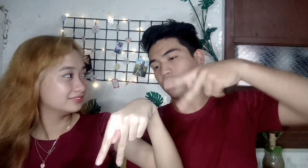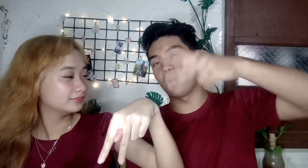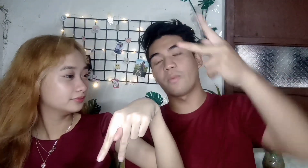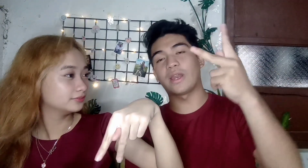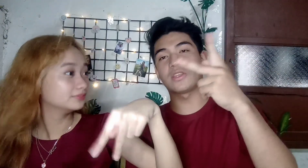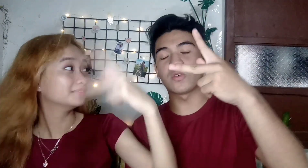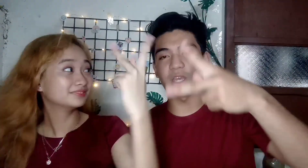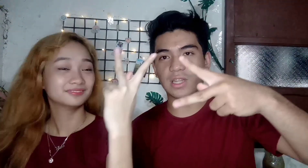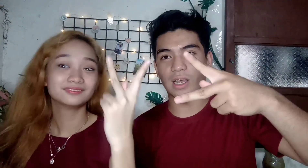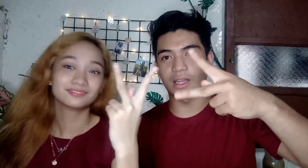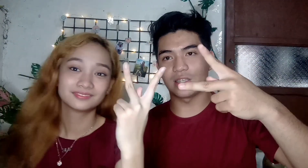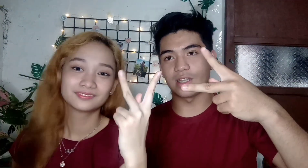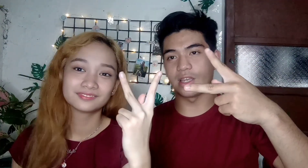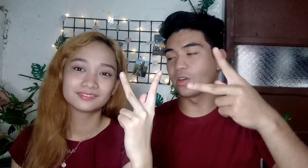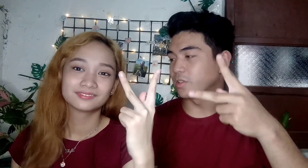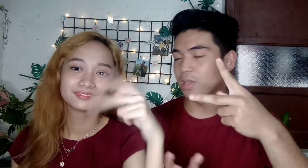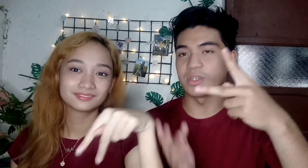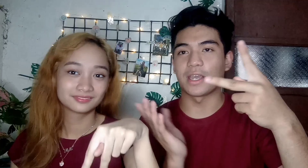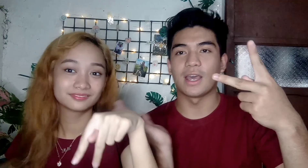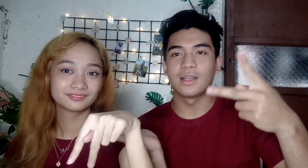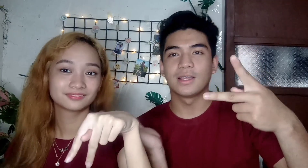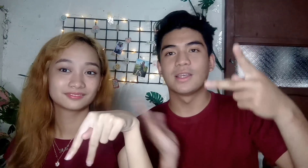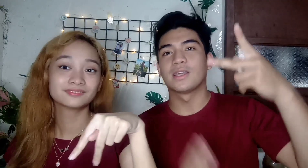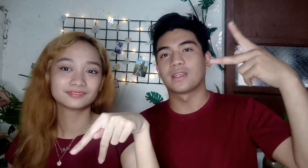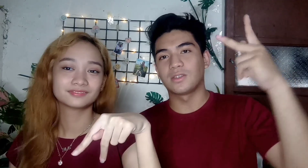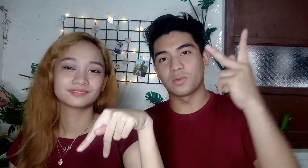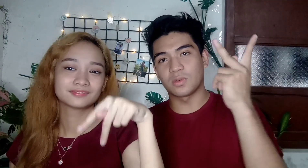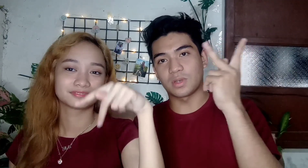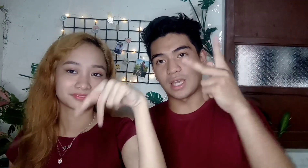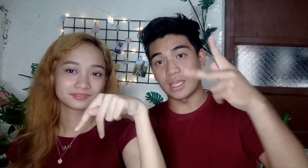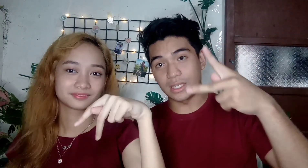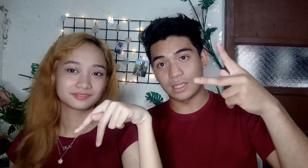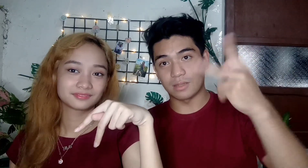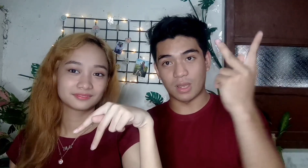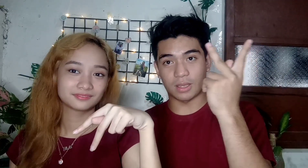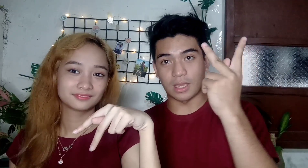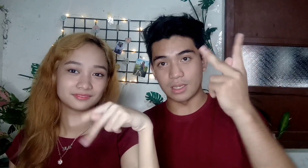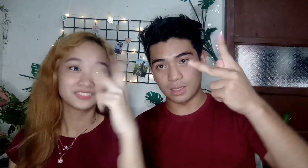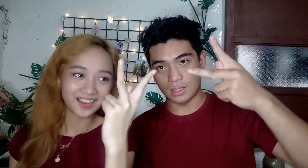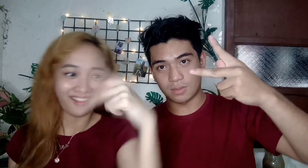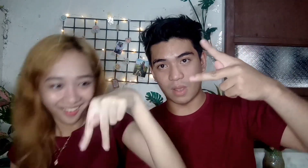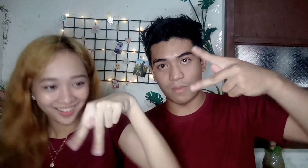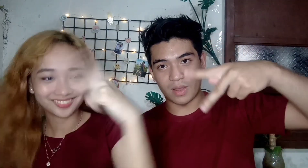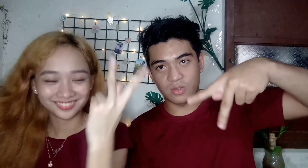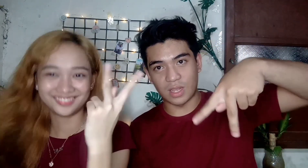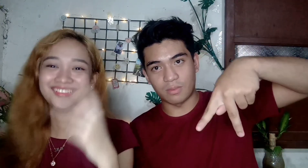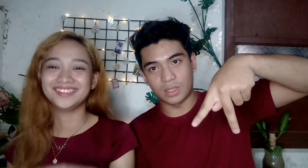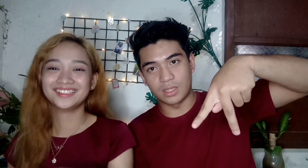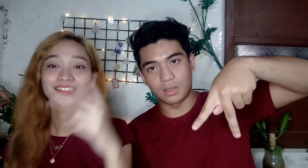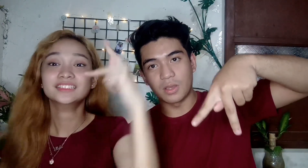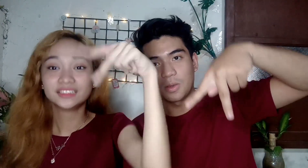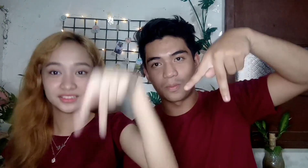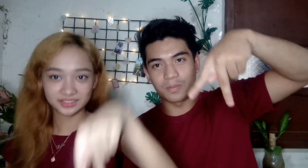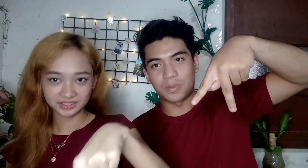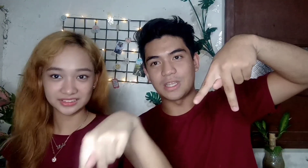Okay. Oh, para yung K lang kanina, yun. Sabi niya nga. Yung K, ba K? Babawa nyo lang, magiging... P na